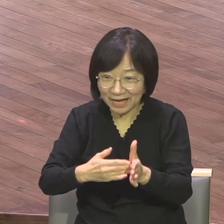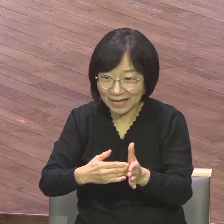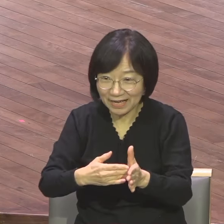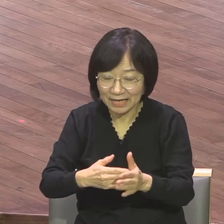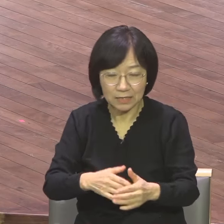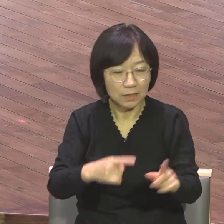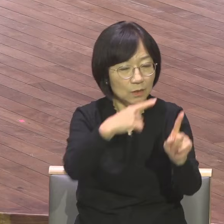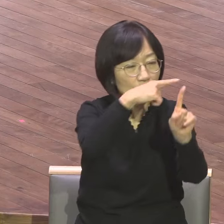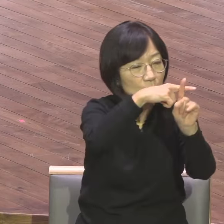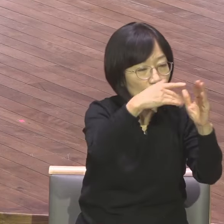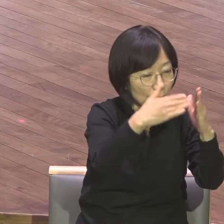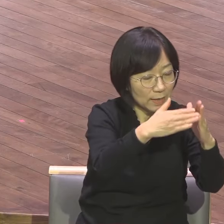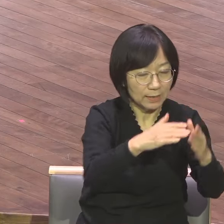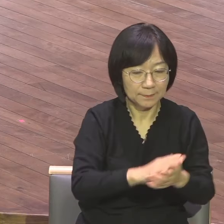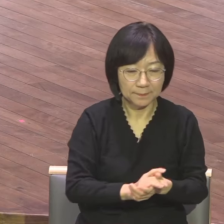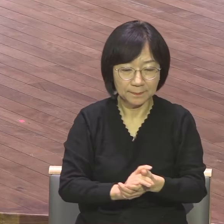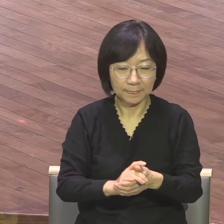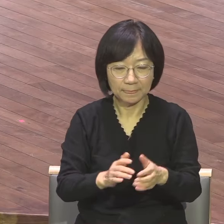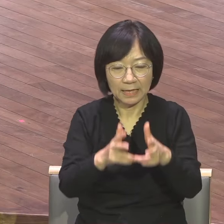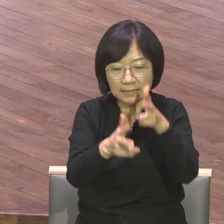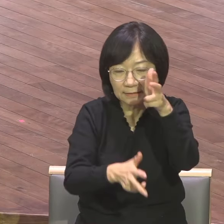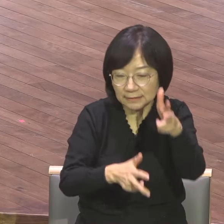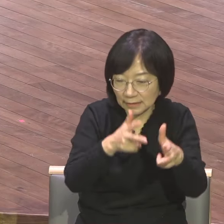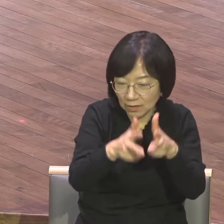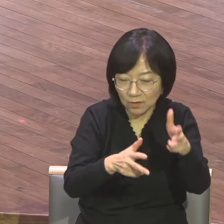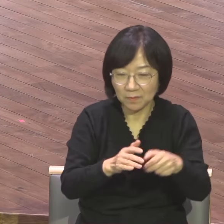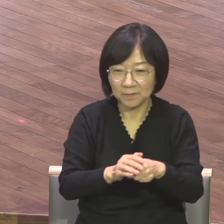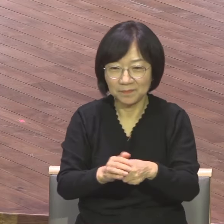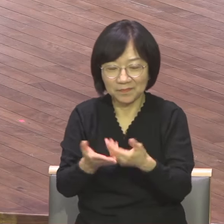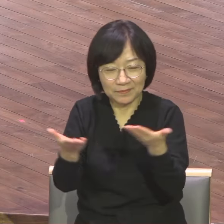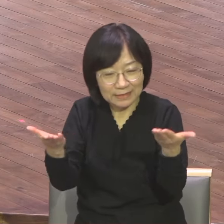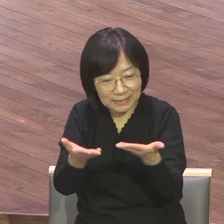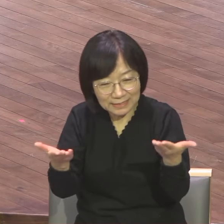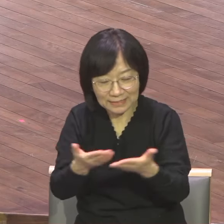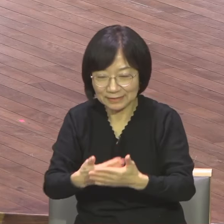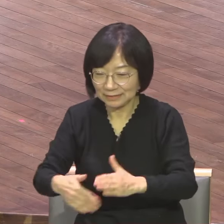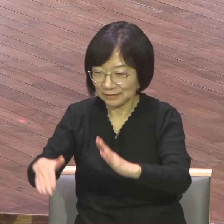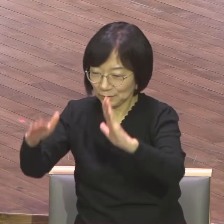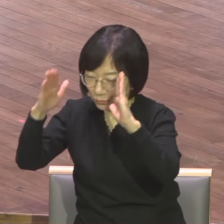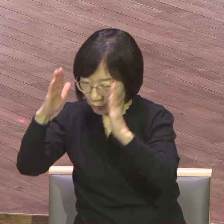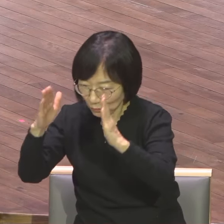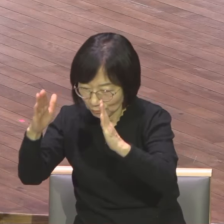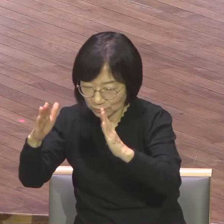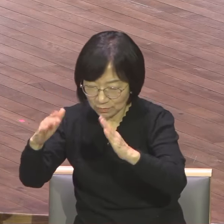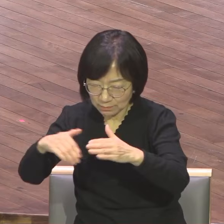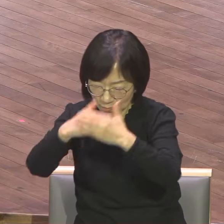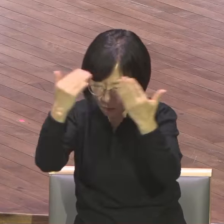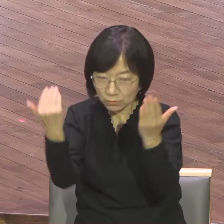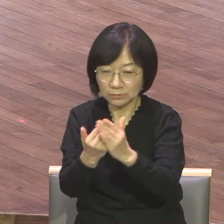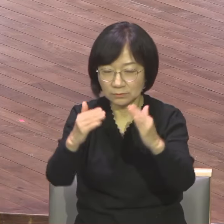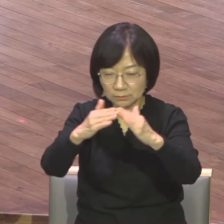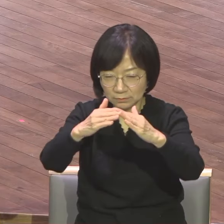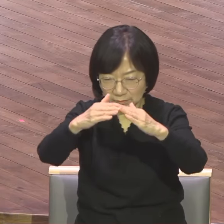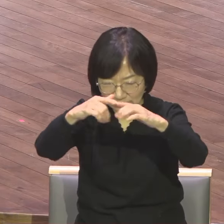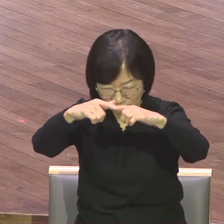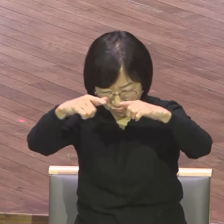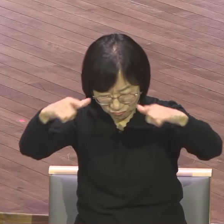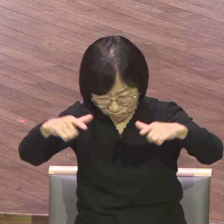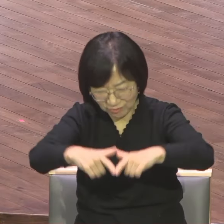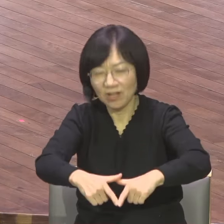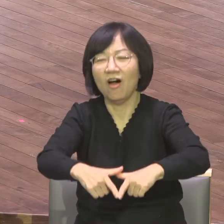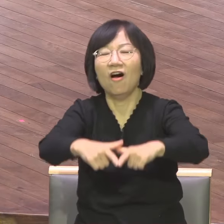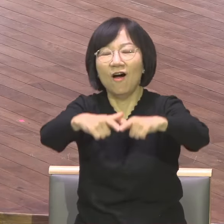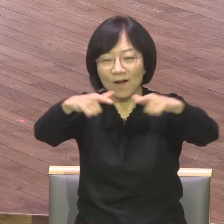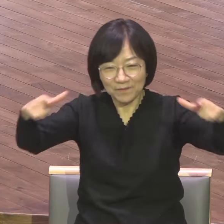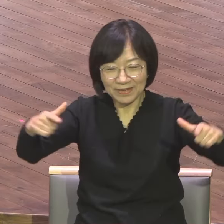장막터, 선교의 장막터, 산업의 장막터, 학업의 장막터, 그 장막터를 넓히는 응답을